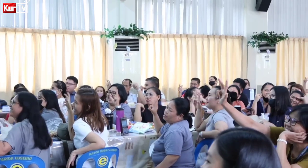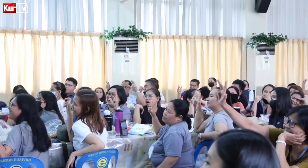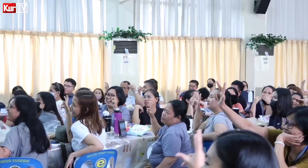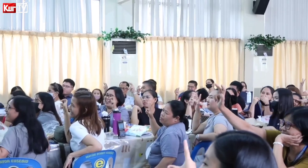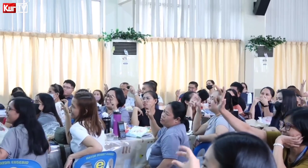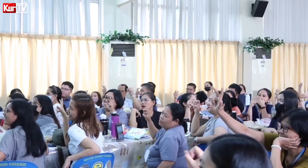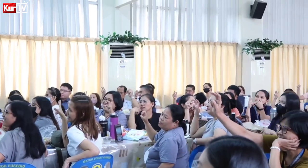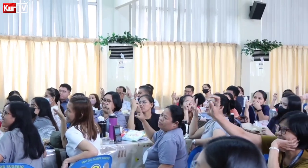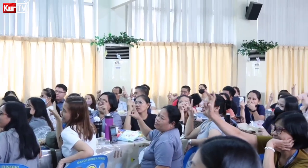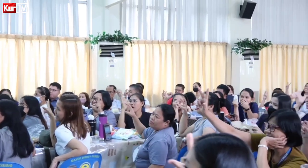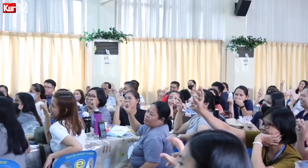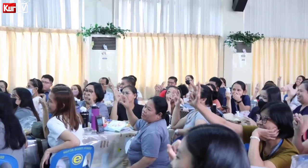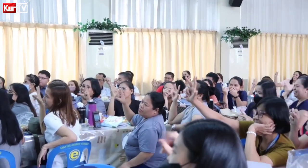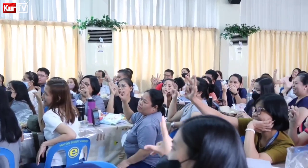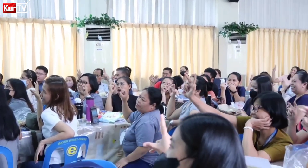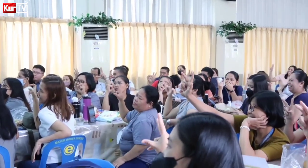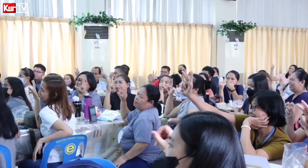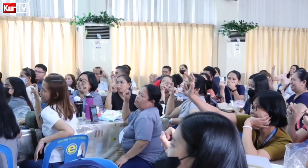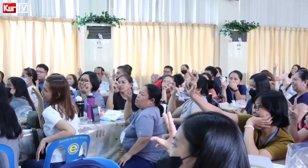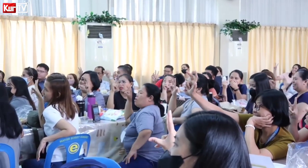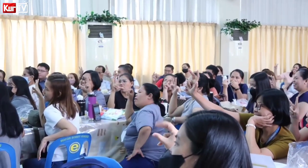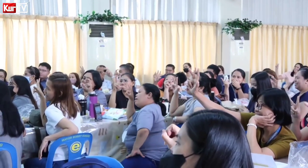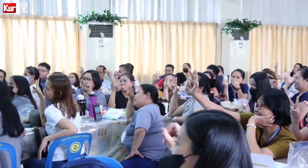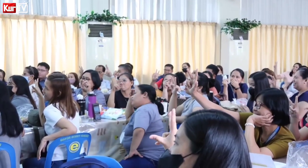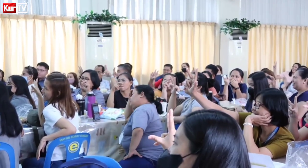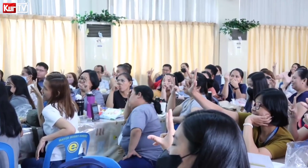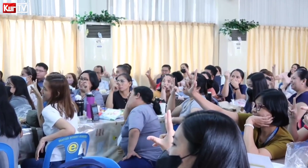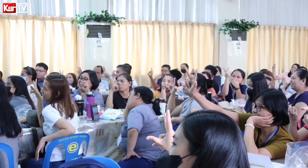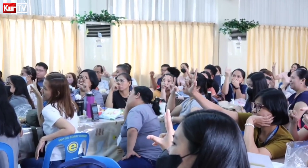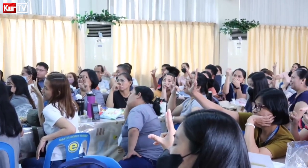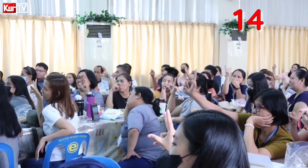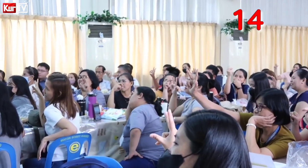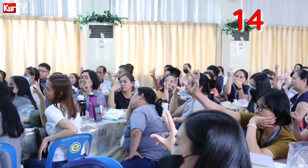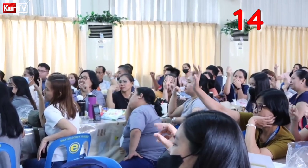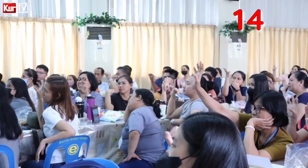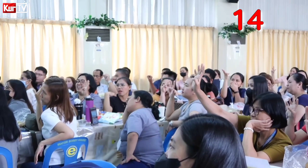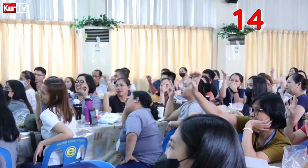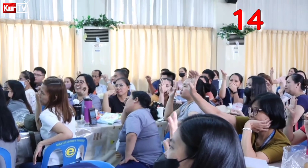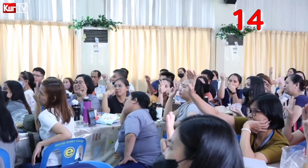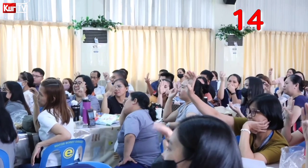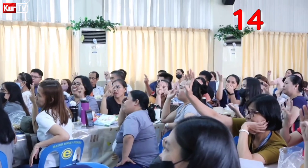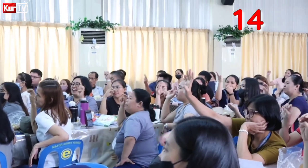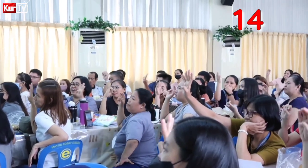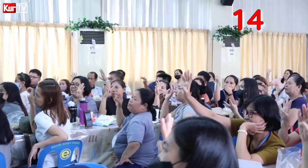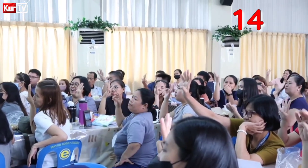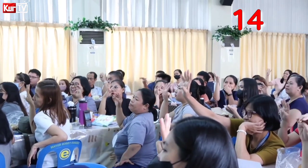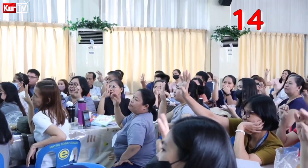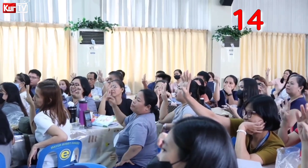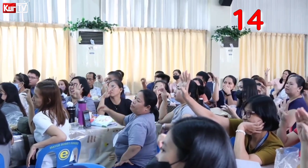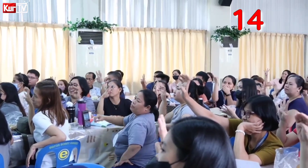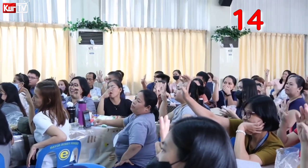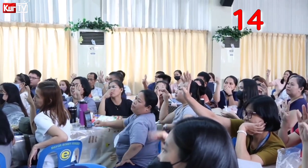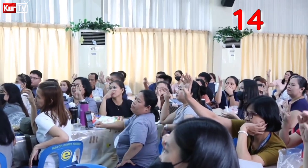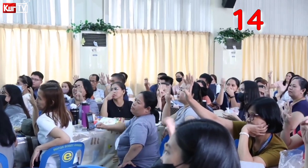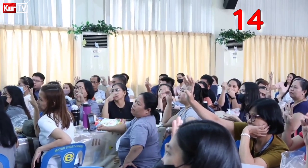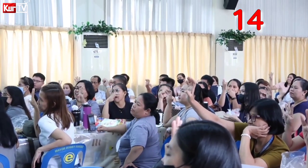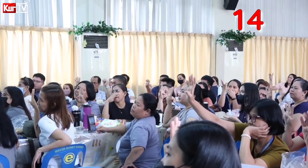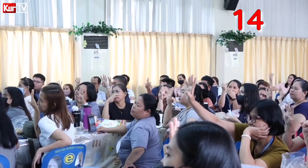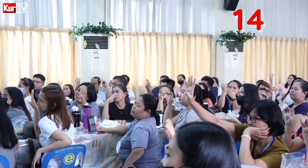Pitik, pitik! Ha? Pitik, pitik! 14! Oh, mag number 4 na, tapos pitik, pitik